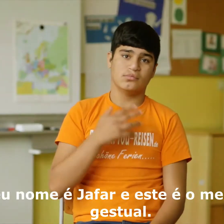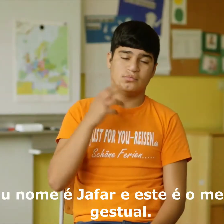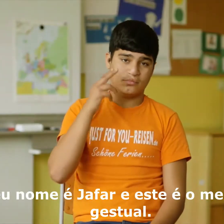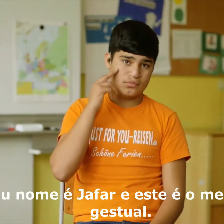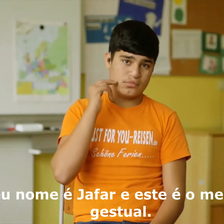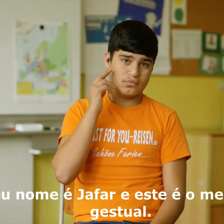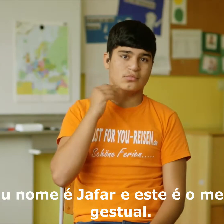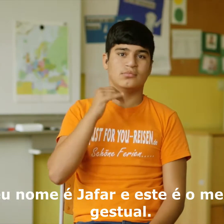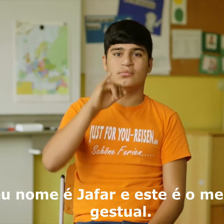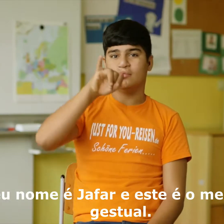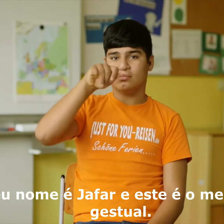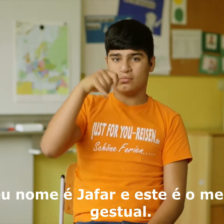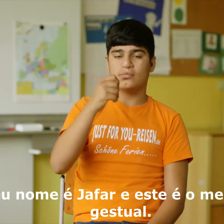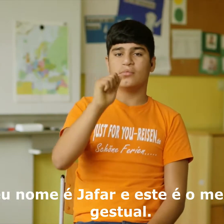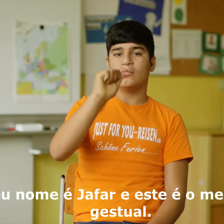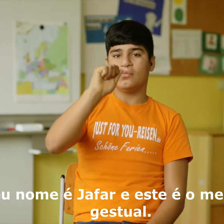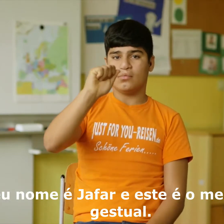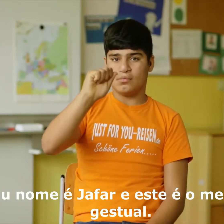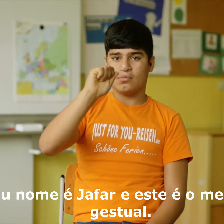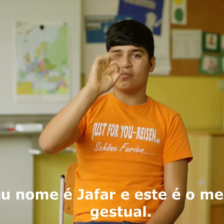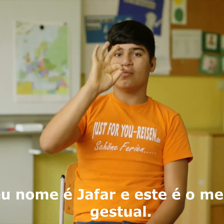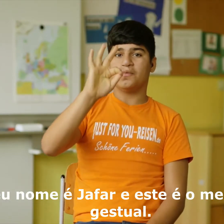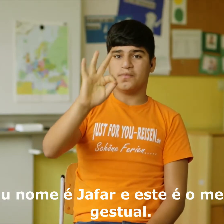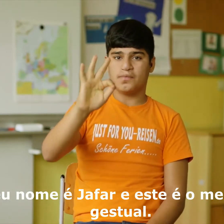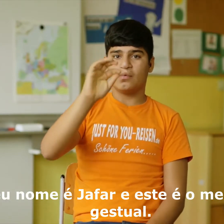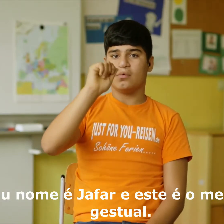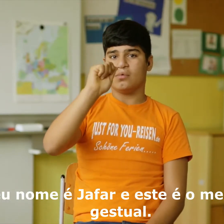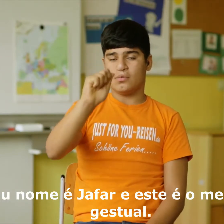O meu nome é Jafar